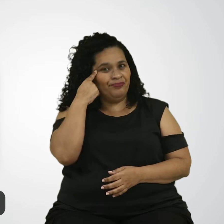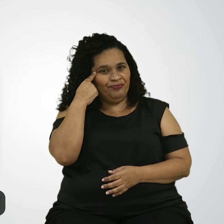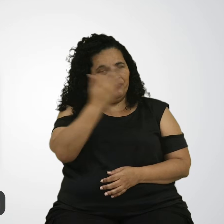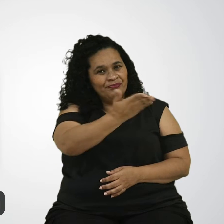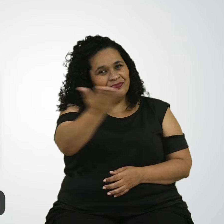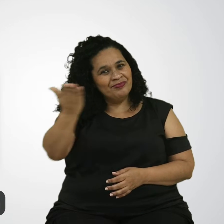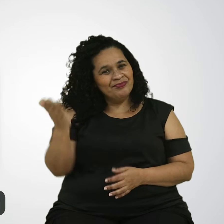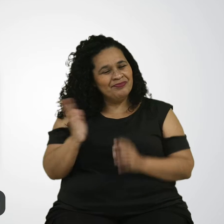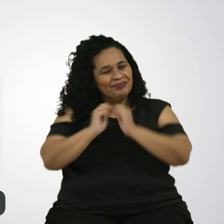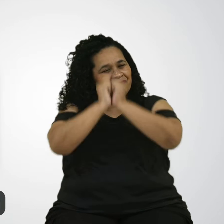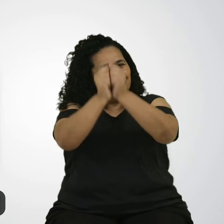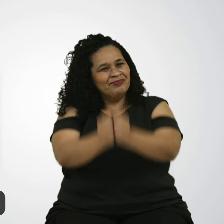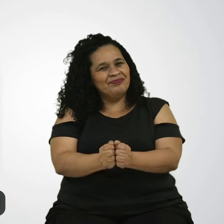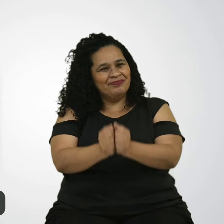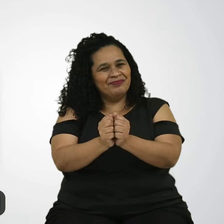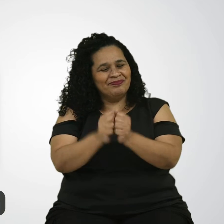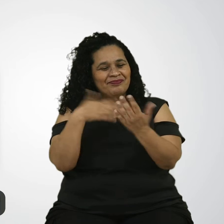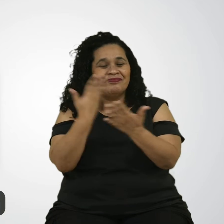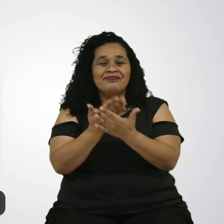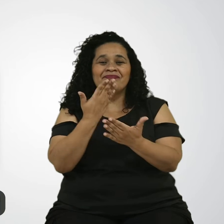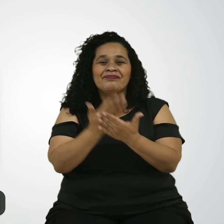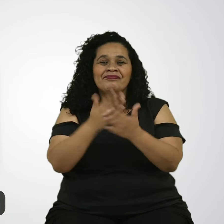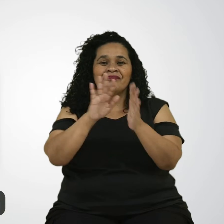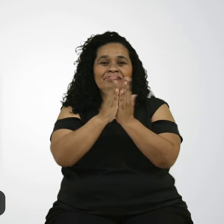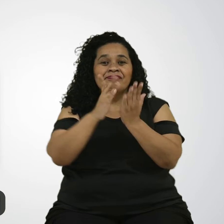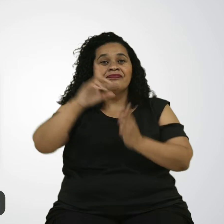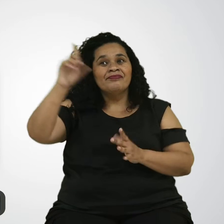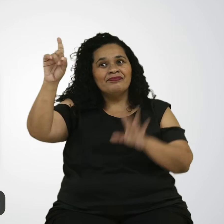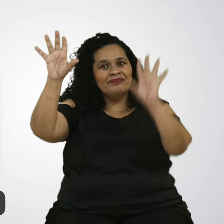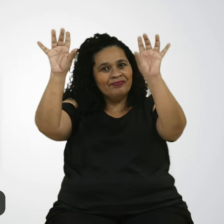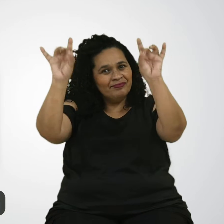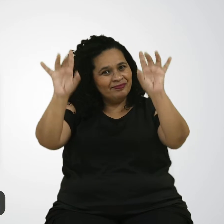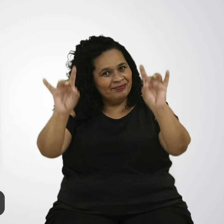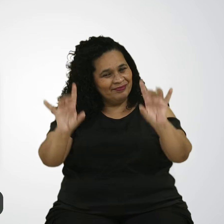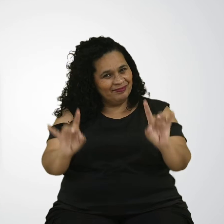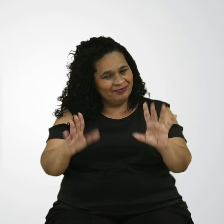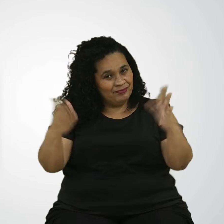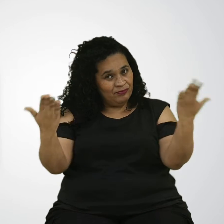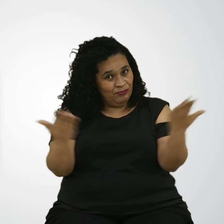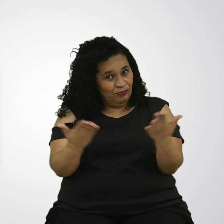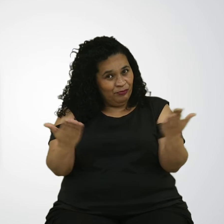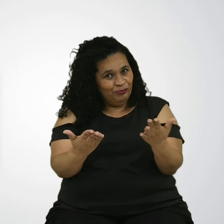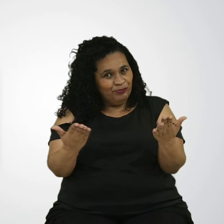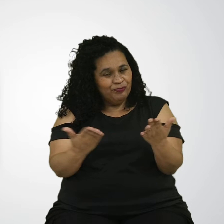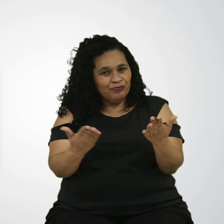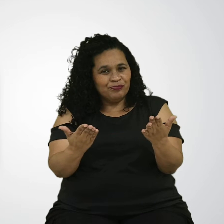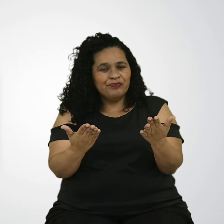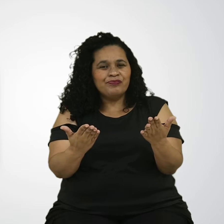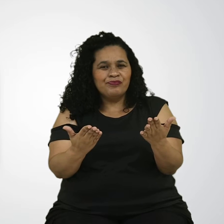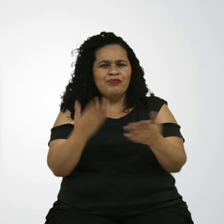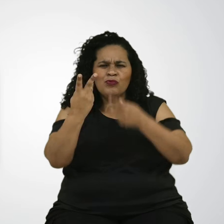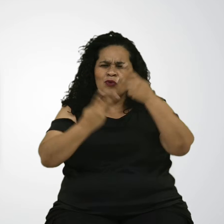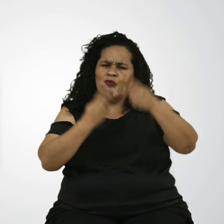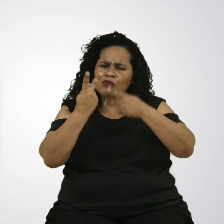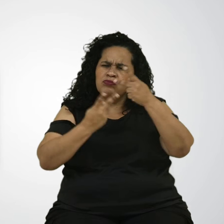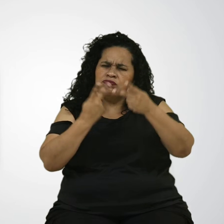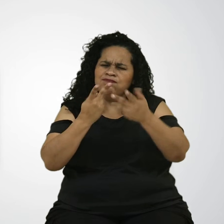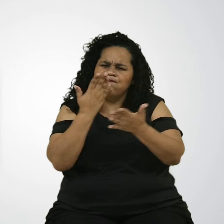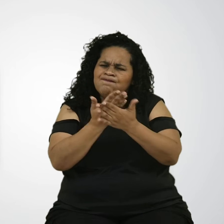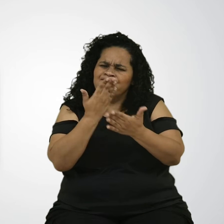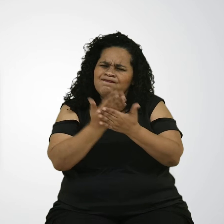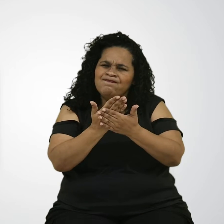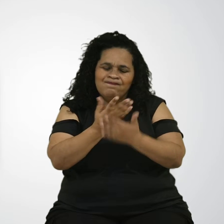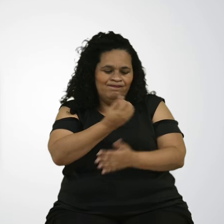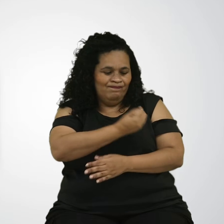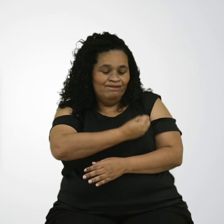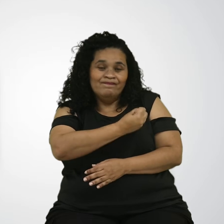na nossa Escola Bíblica Especial. Hoje nós estamos indo para a nossa lição de número 10, vamos estudar a lição de